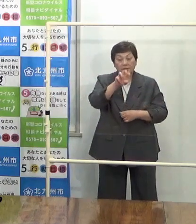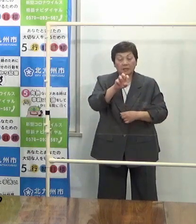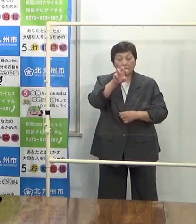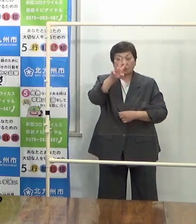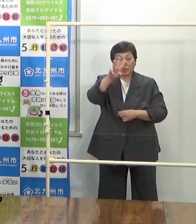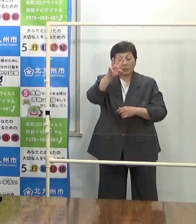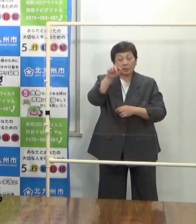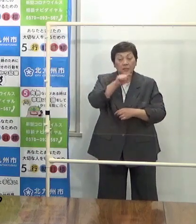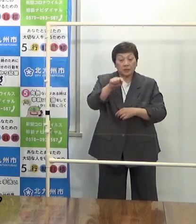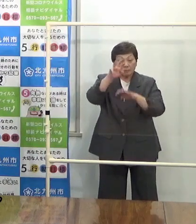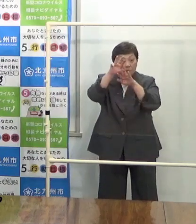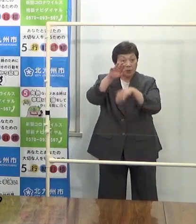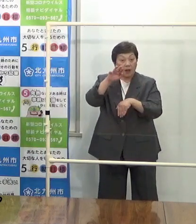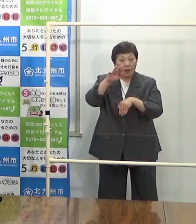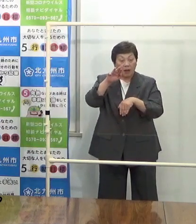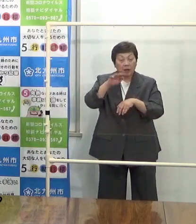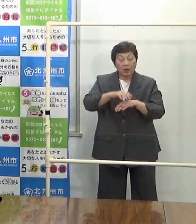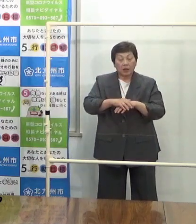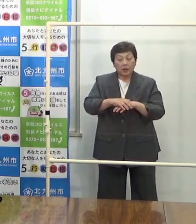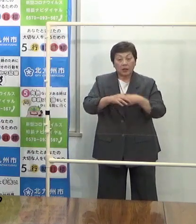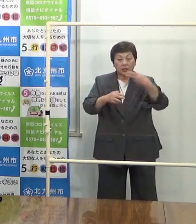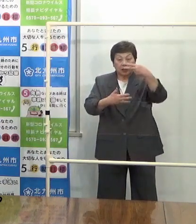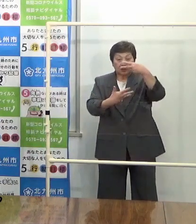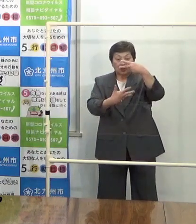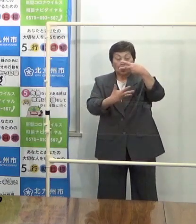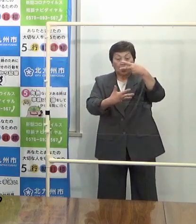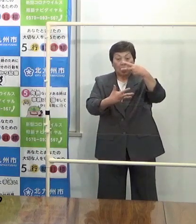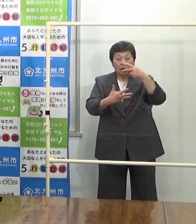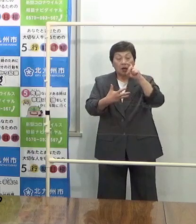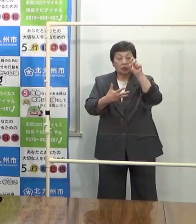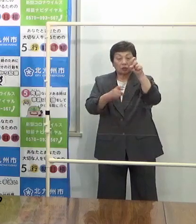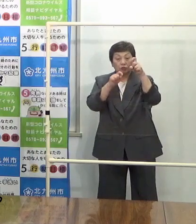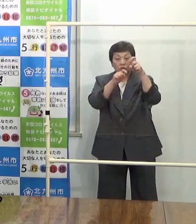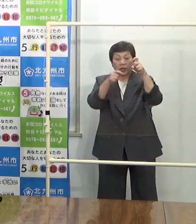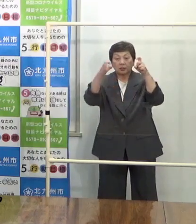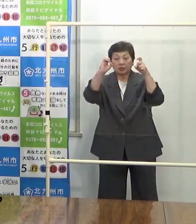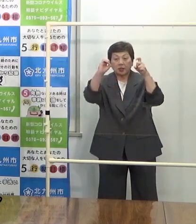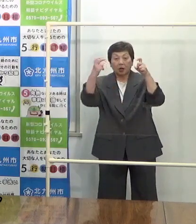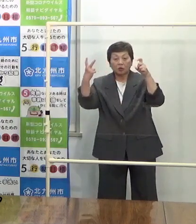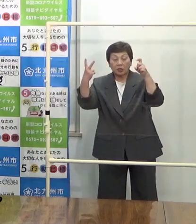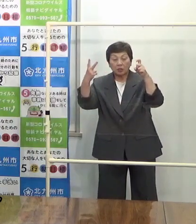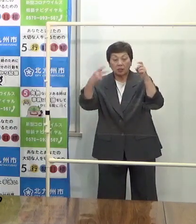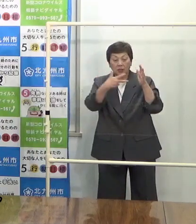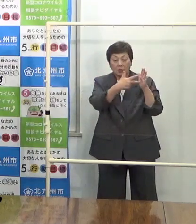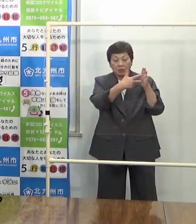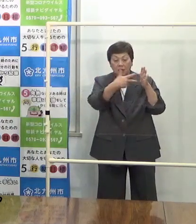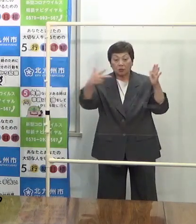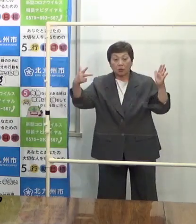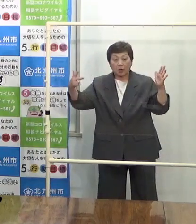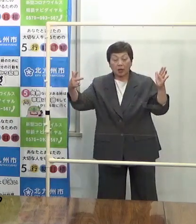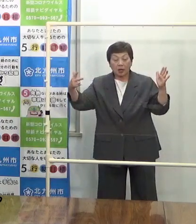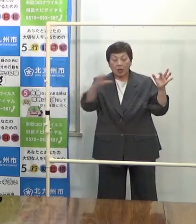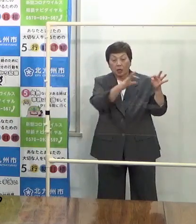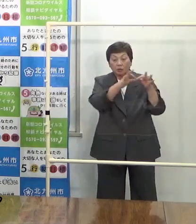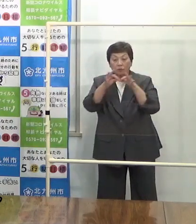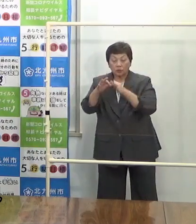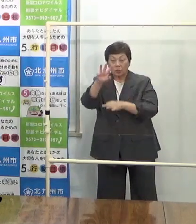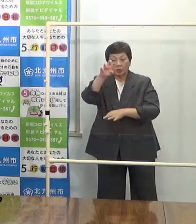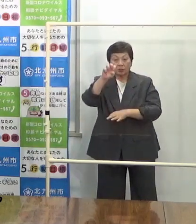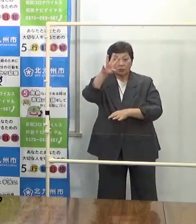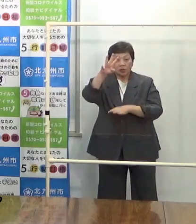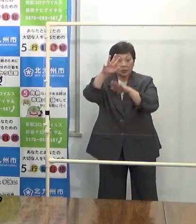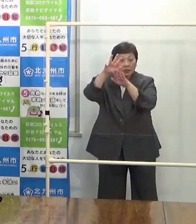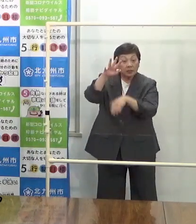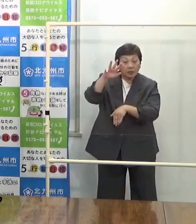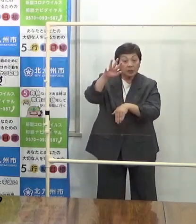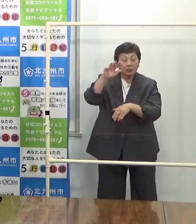未満が目標ですが、2月8日現在 10.0 人、7日間連続で33人未満となっておりま